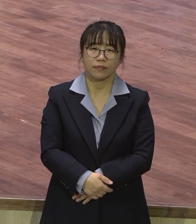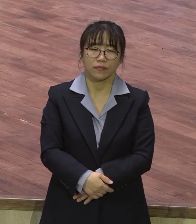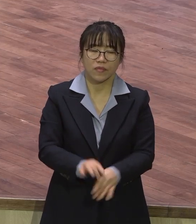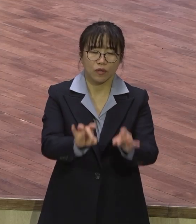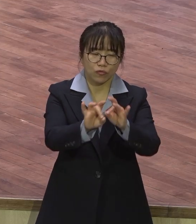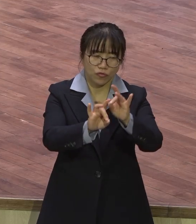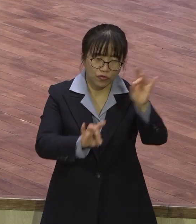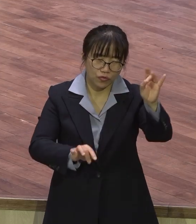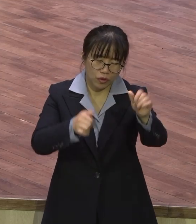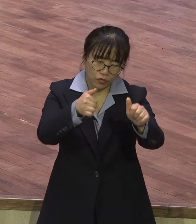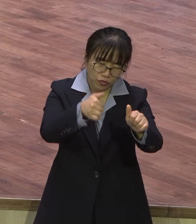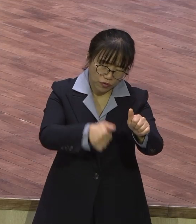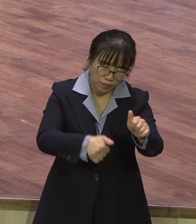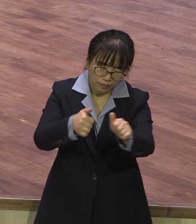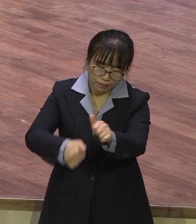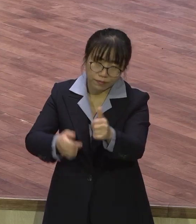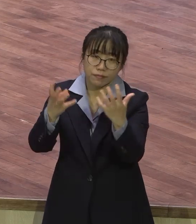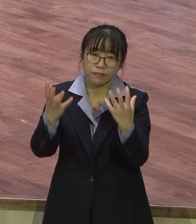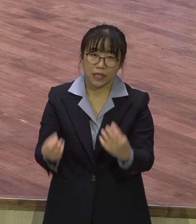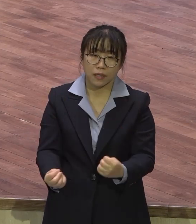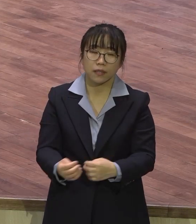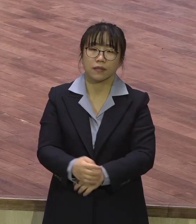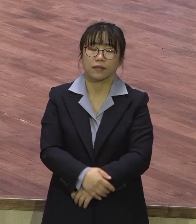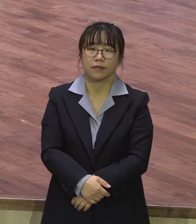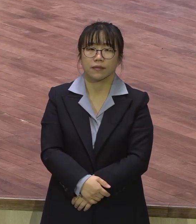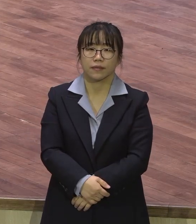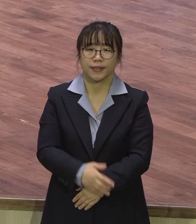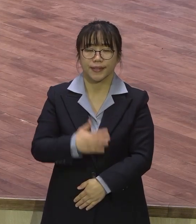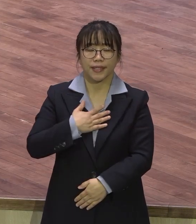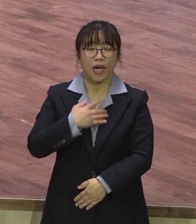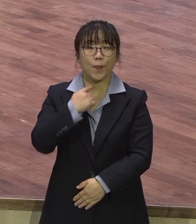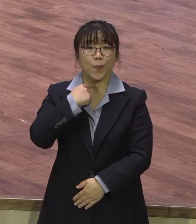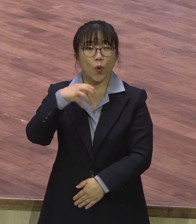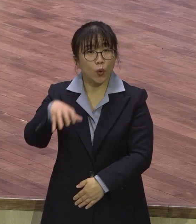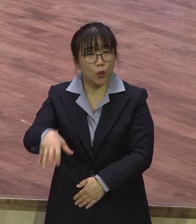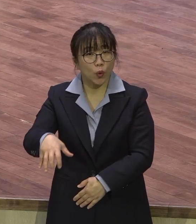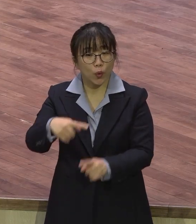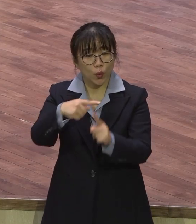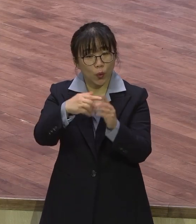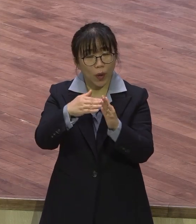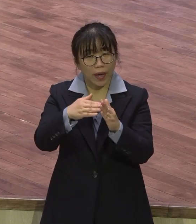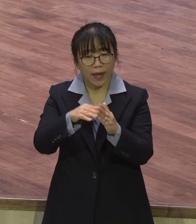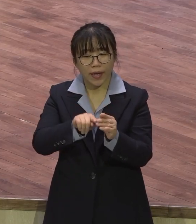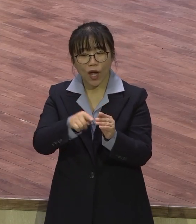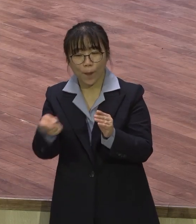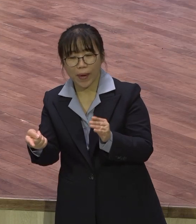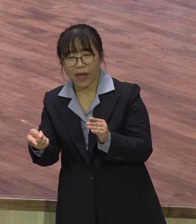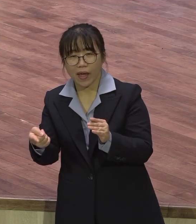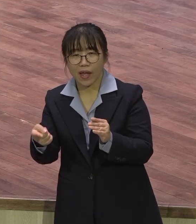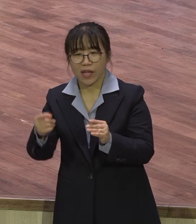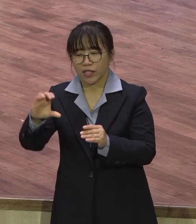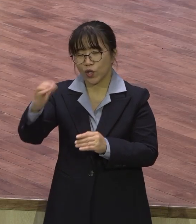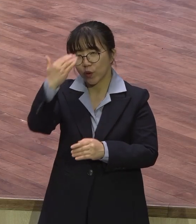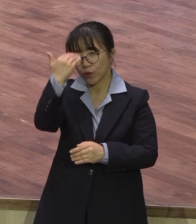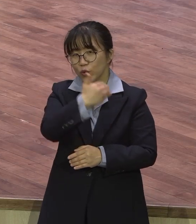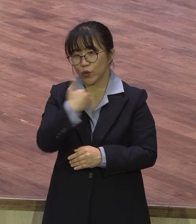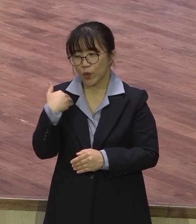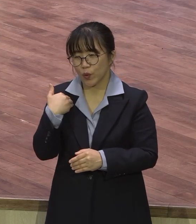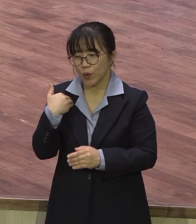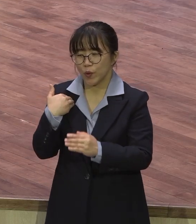우상승배 제가 목동에 있을 때 옆에 천주교가 있었어요 천주교를